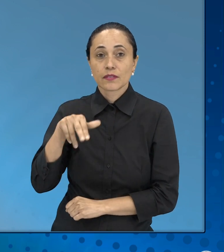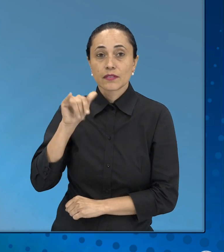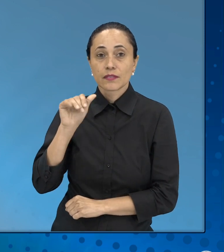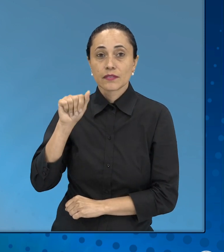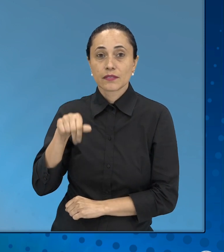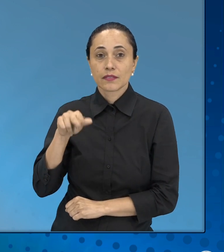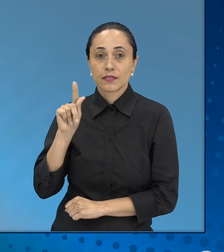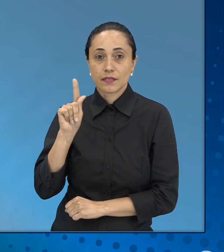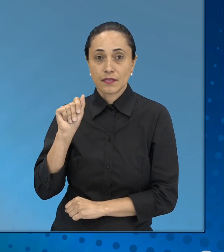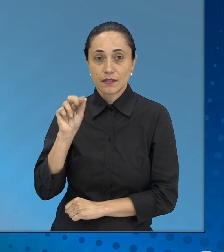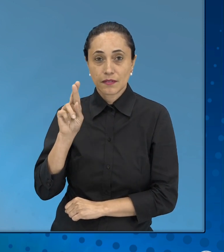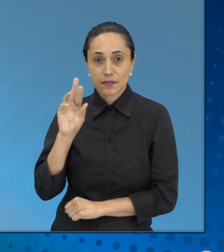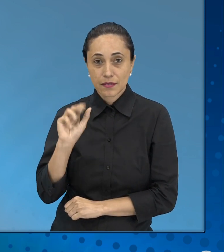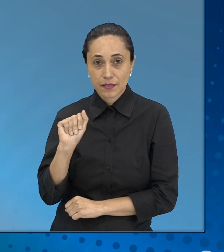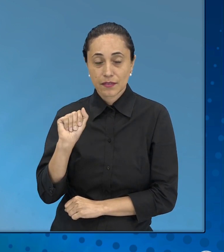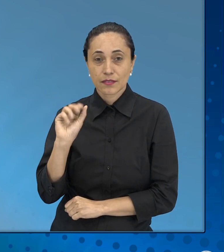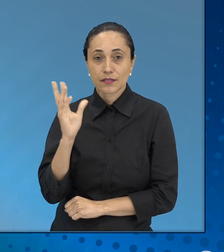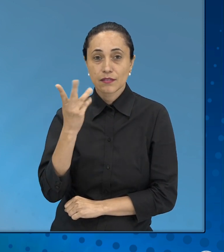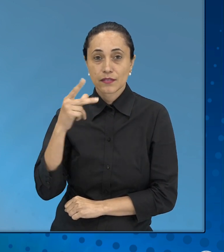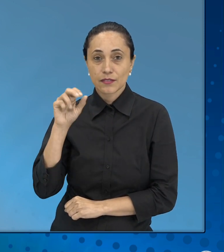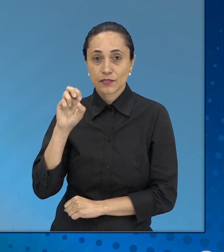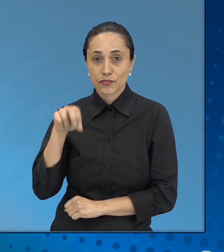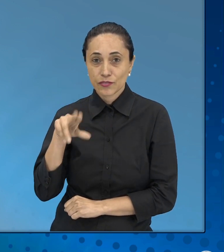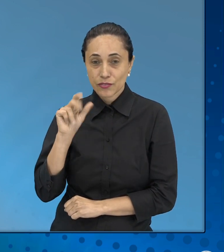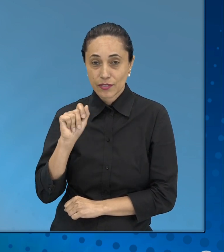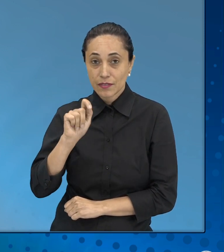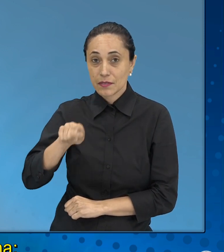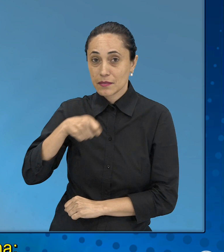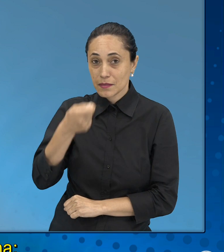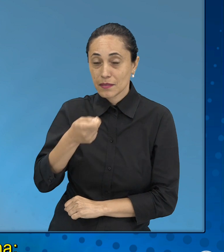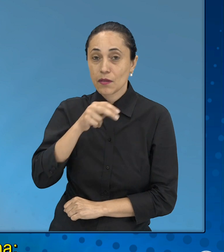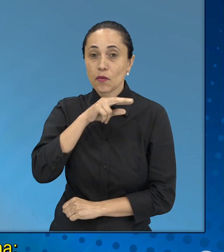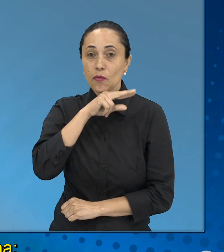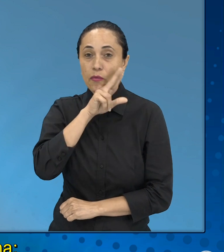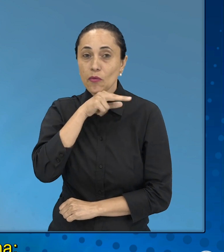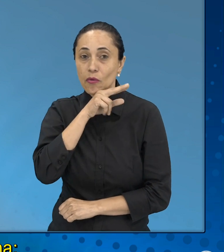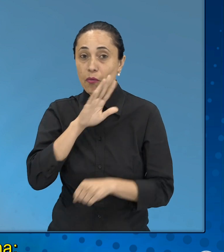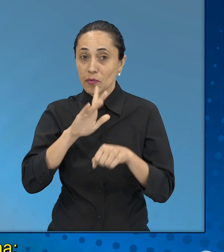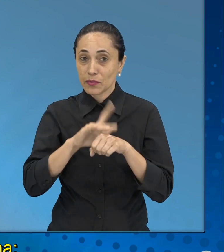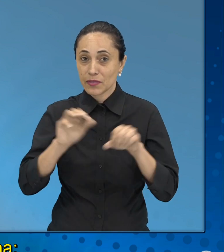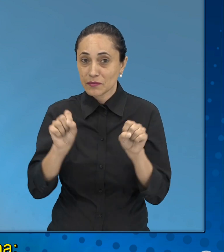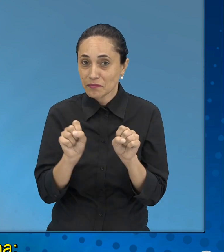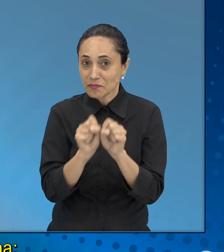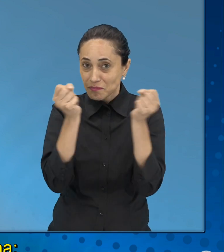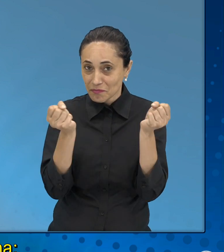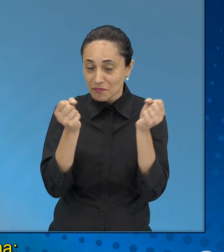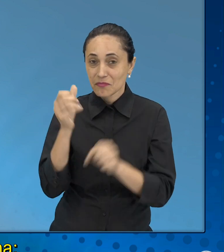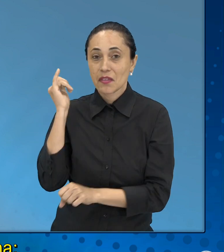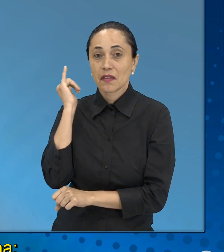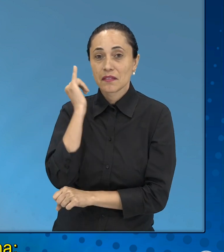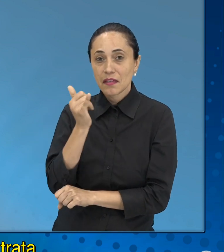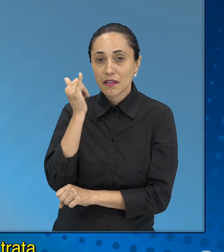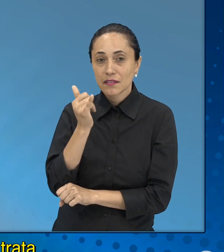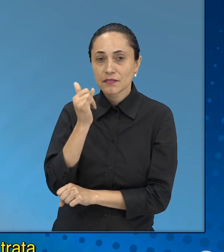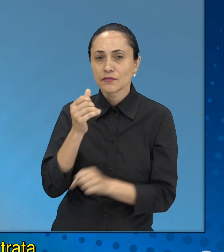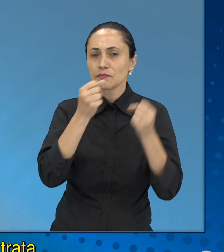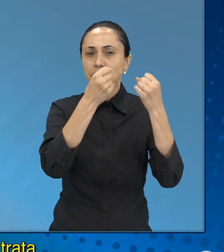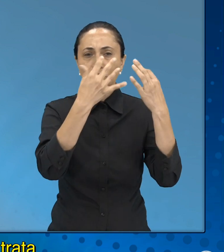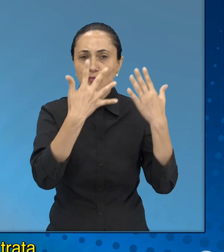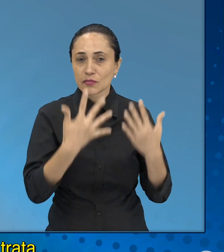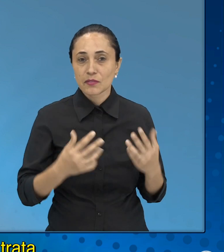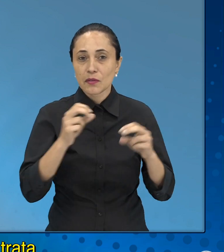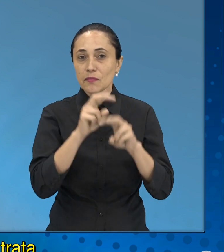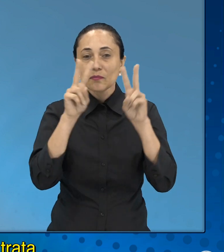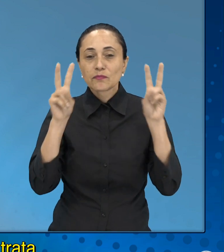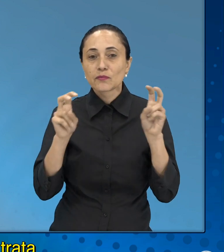uma abordagem qualitativa. Analisamos a narrativa Nyangarashena, a cobra curandeira. Já